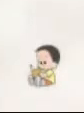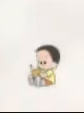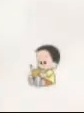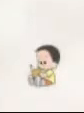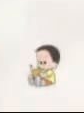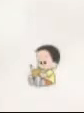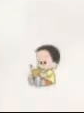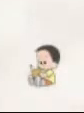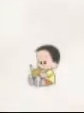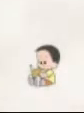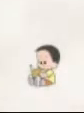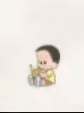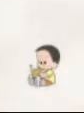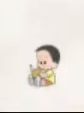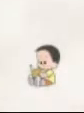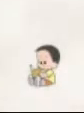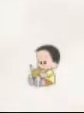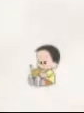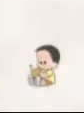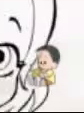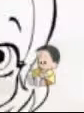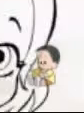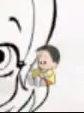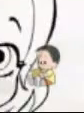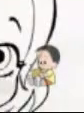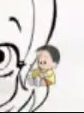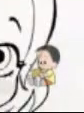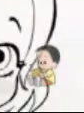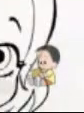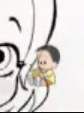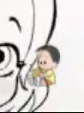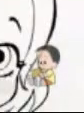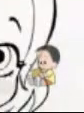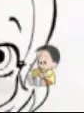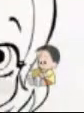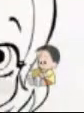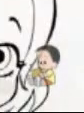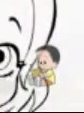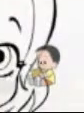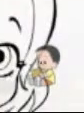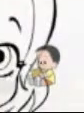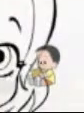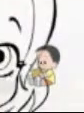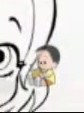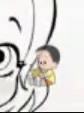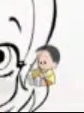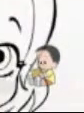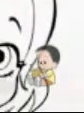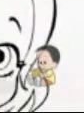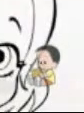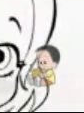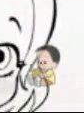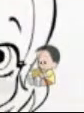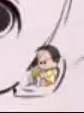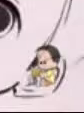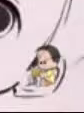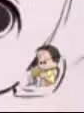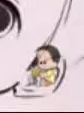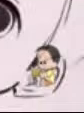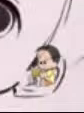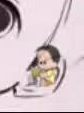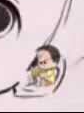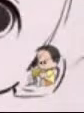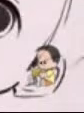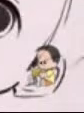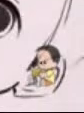o verdadeiro Ian brinca no chão de uma sala de aula. Em seguida, caminha com o auxílio de andador, chutando uma bola. Desce